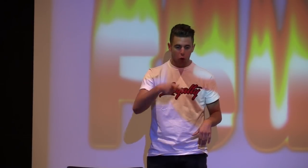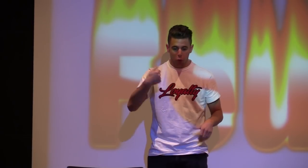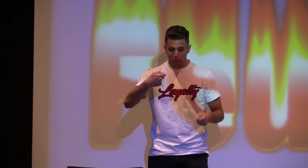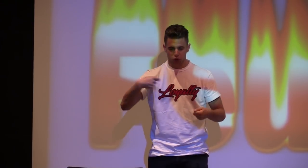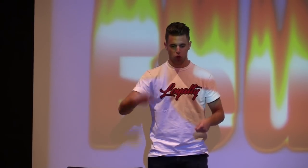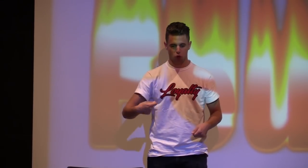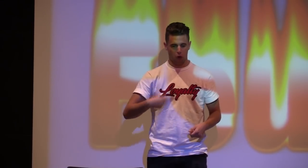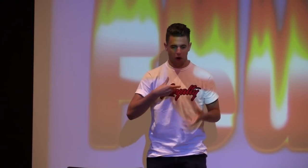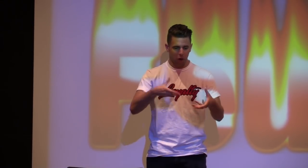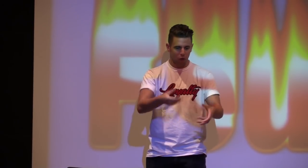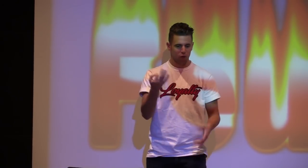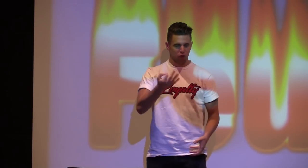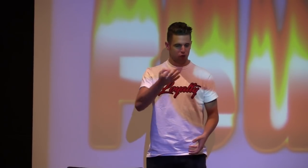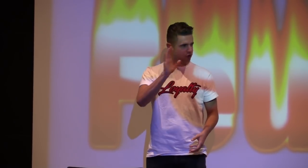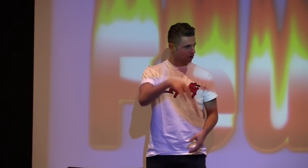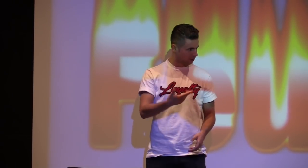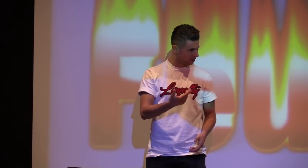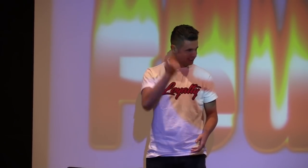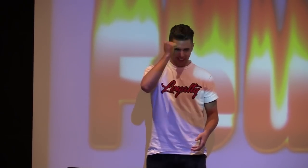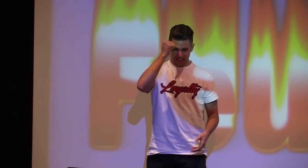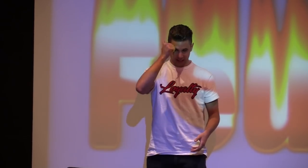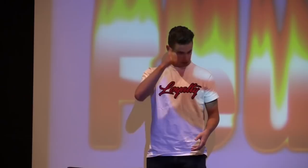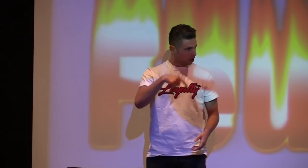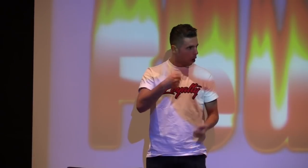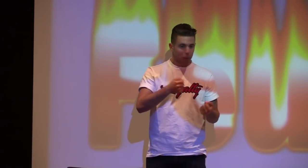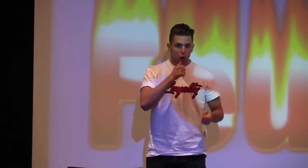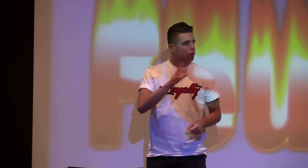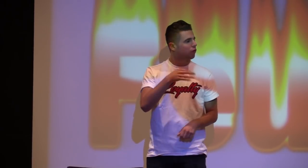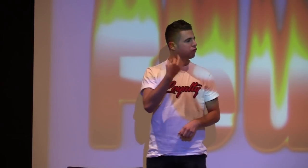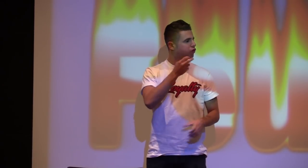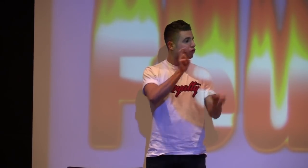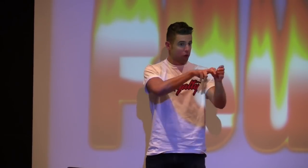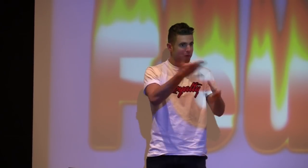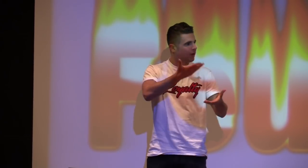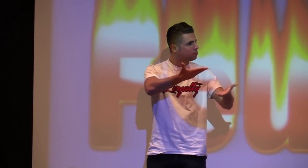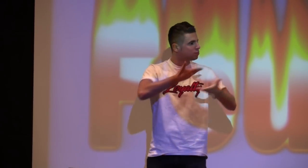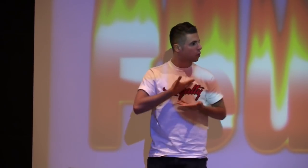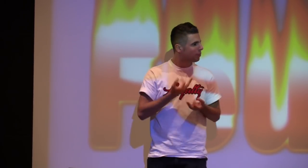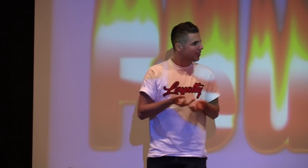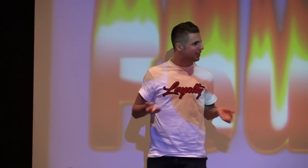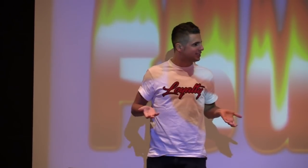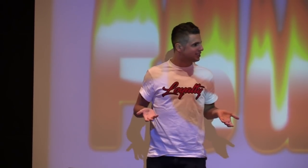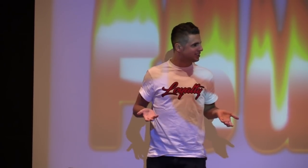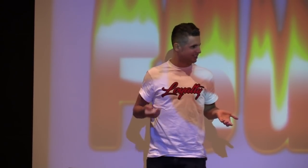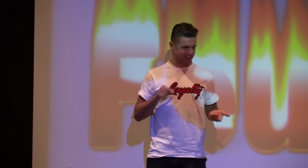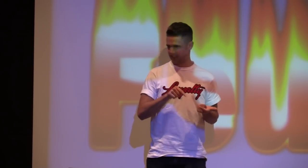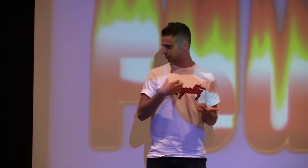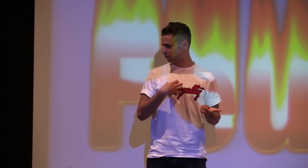ein PlayStation-Fußballturnier geben würde, das organisiert wird, da würden sofort Jugendliche hingehen und das machen. Aber